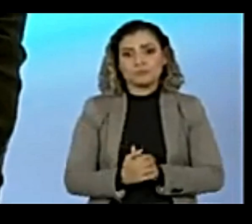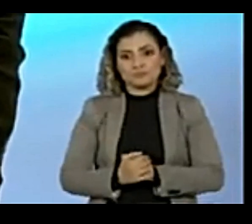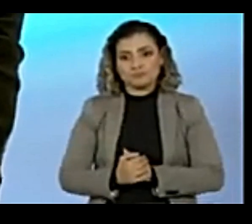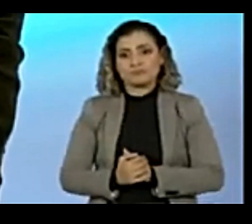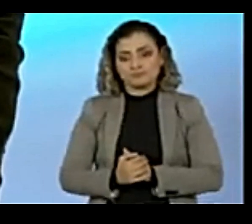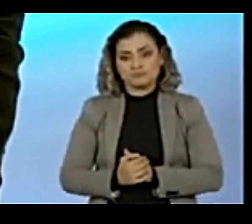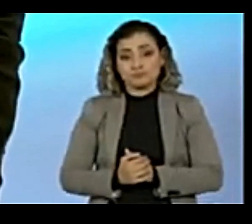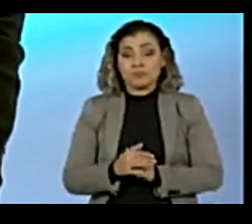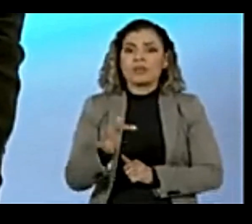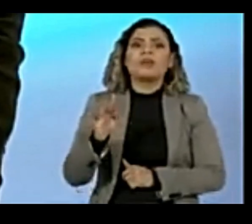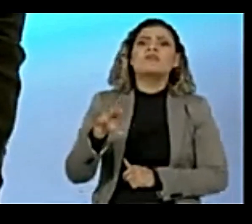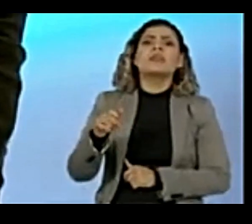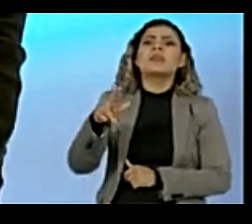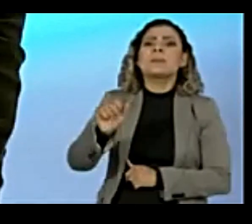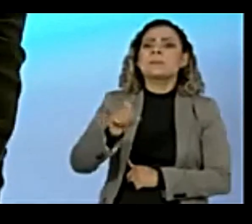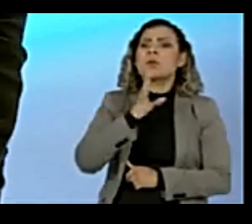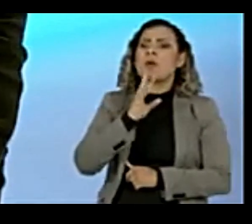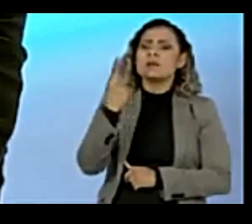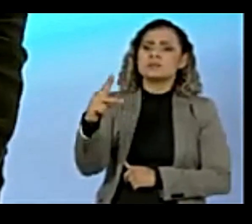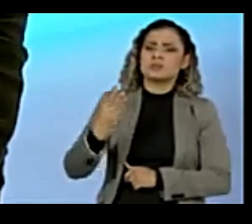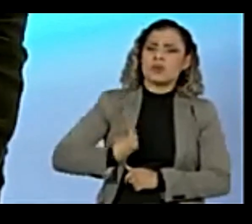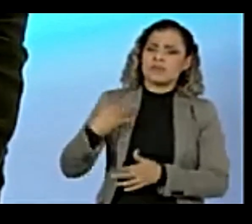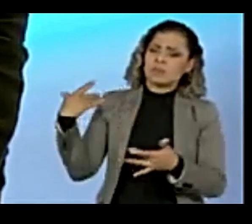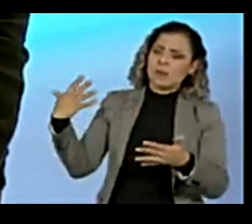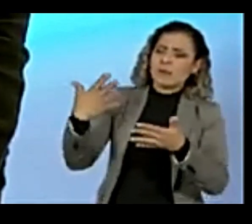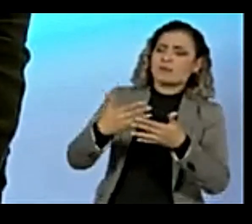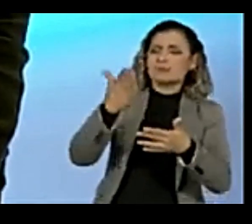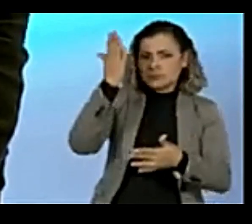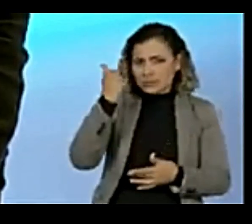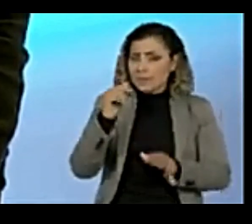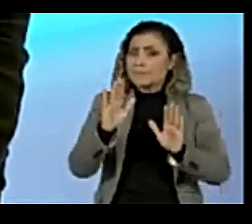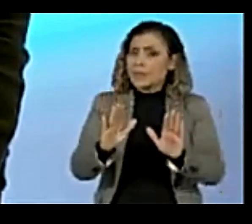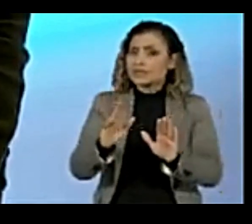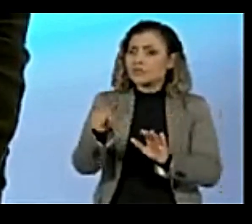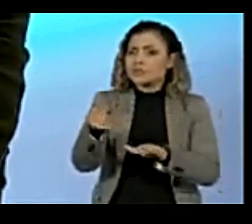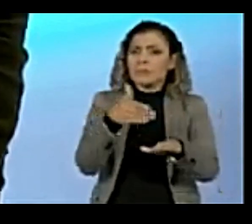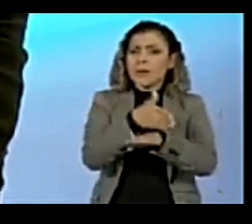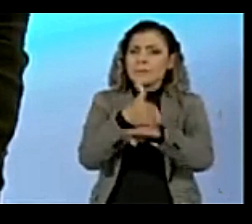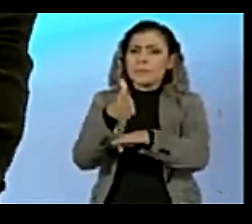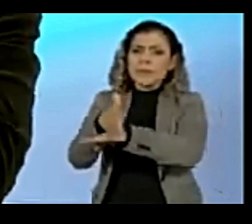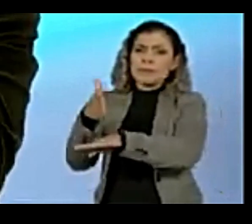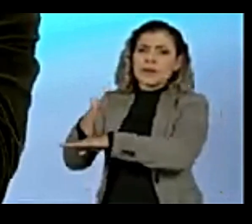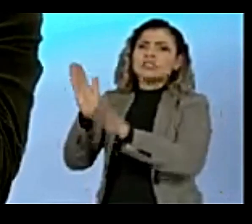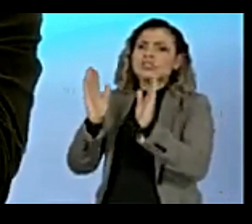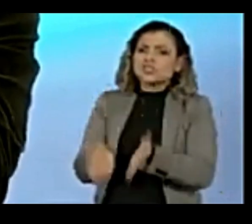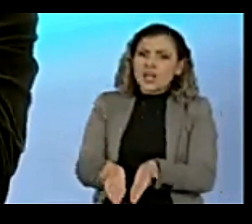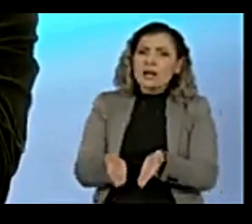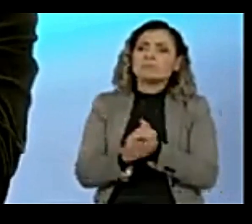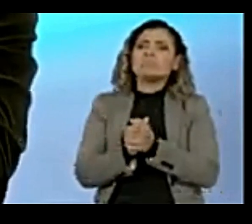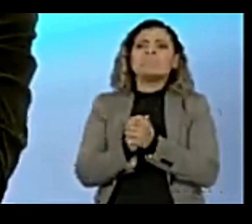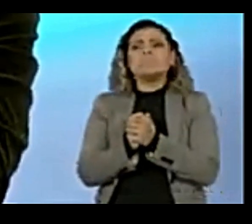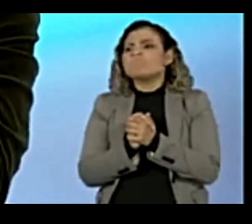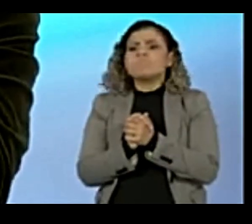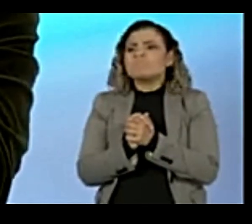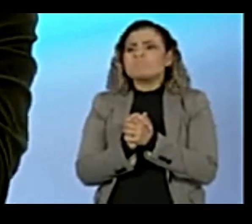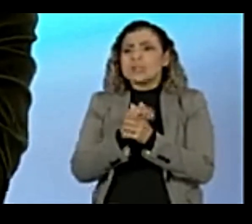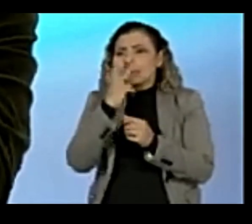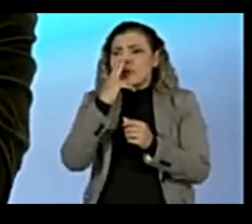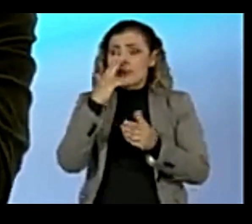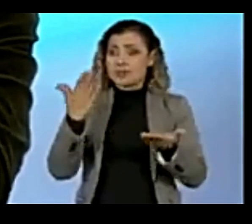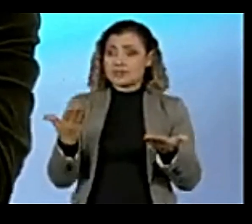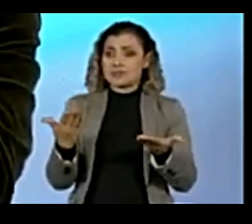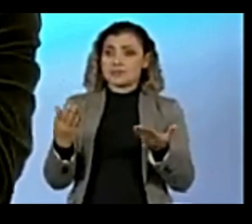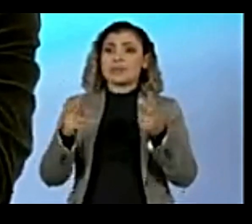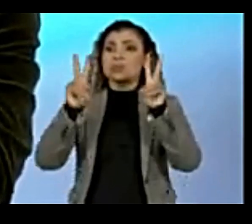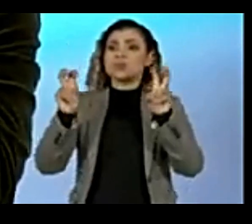gente conhece um pouco da tua trajetória, mas é tanta coisa que você já fez que essa vinheta de abertura na tua apresentação, na introdução